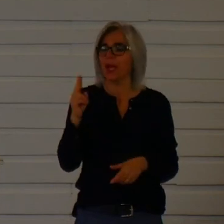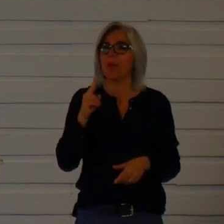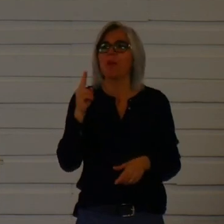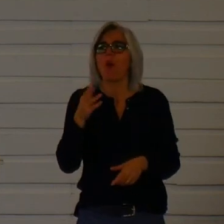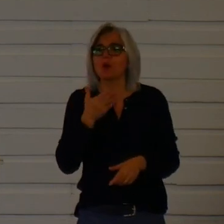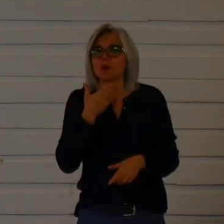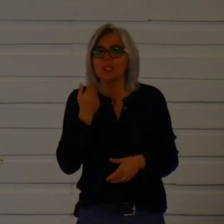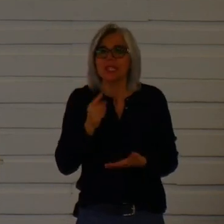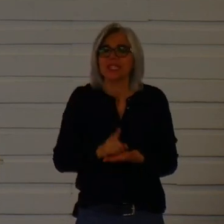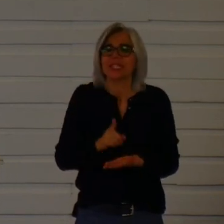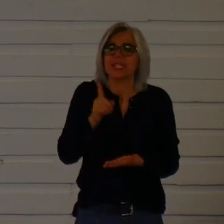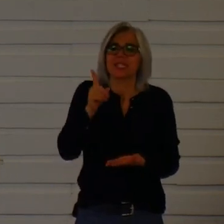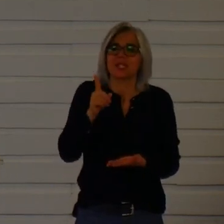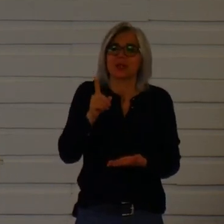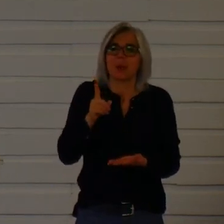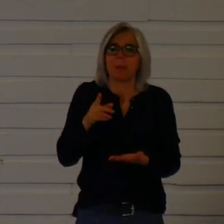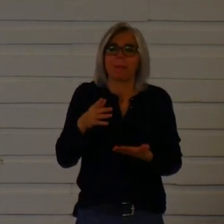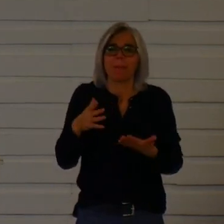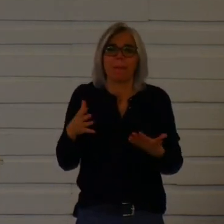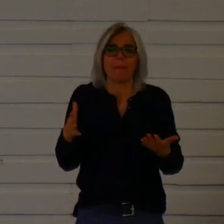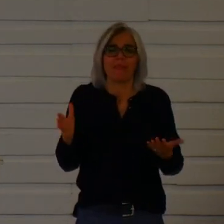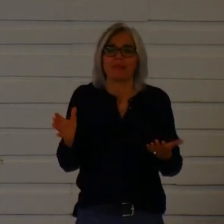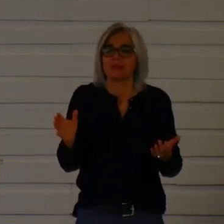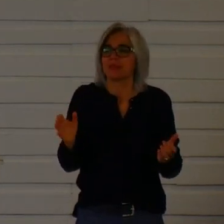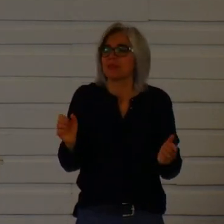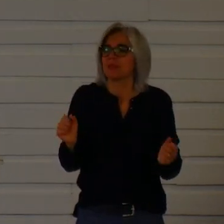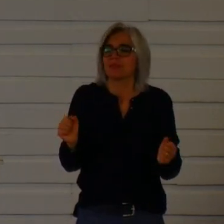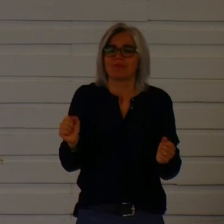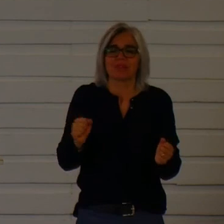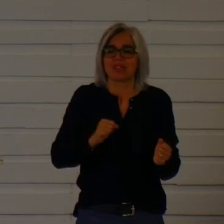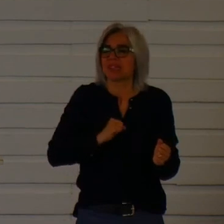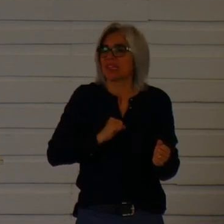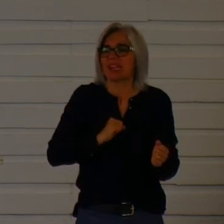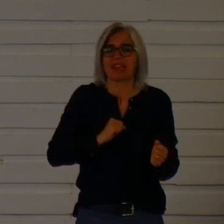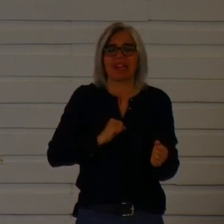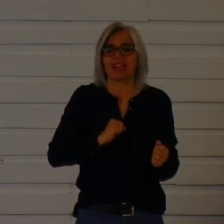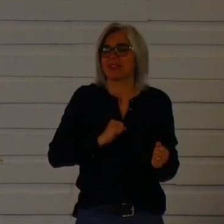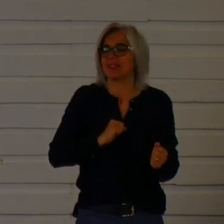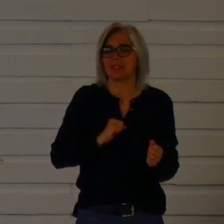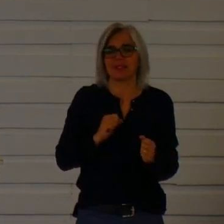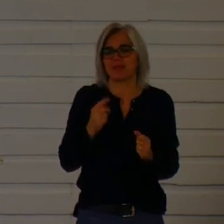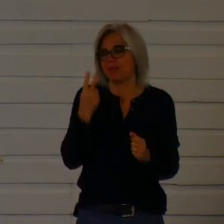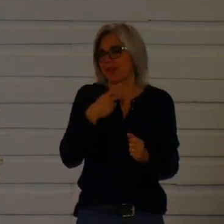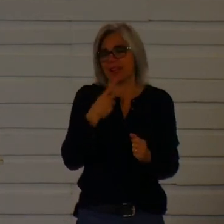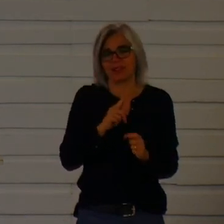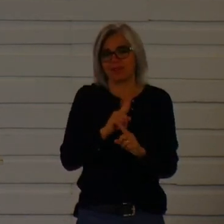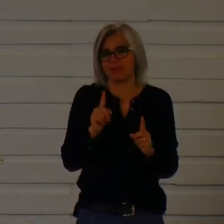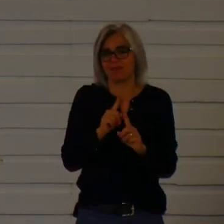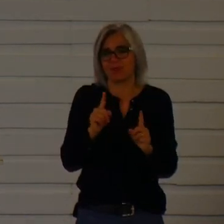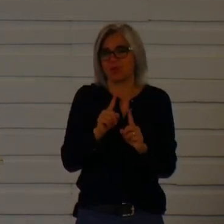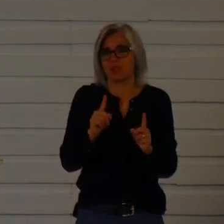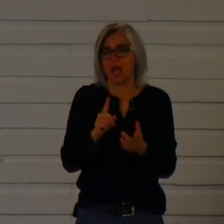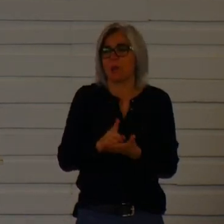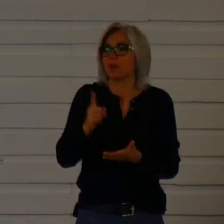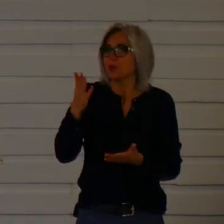ci accontentiamo di venire al culto, di presentare, ma il Signore non ci ha chiamato a questo. Il Signore ci ha chiamato a chiamare gli altri